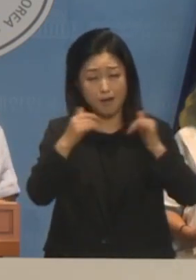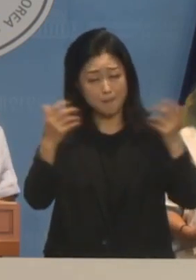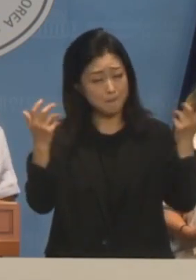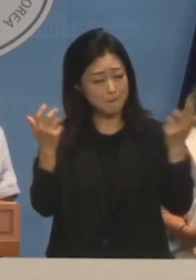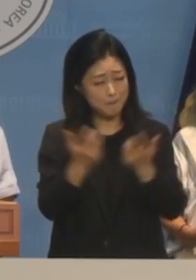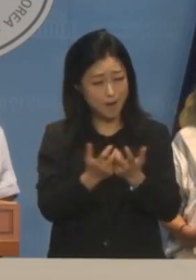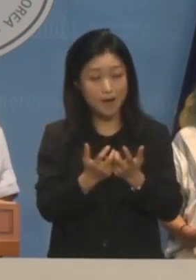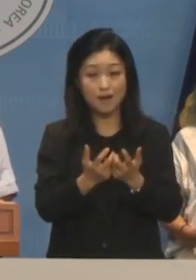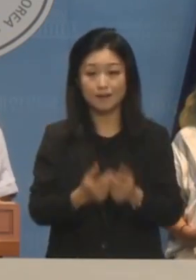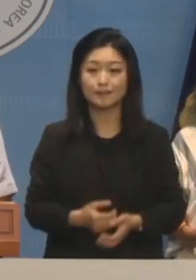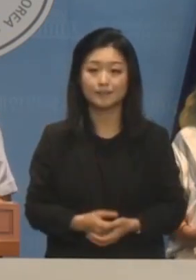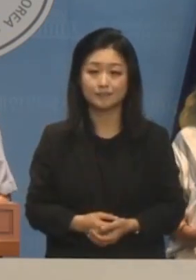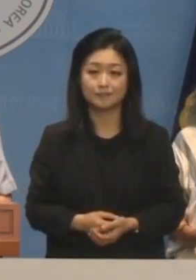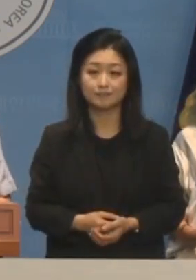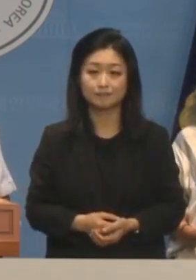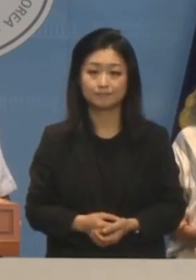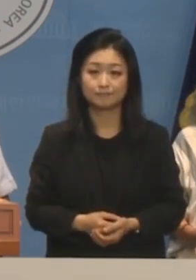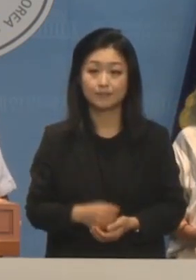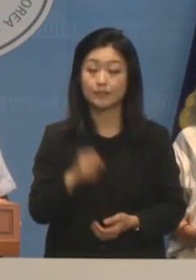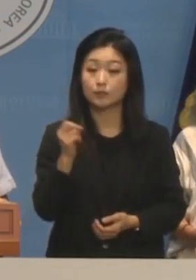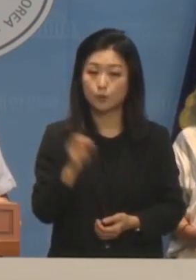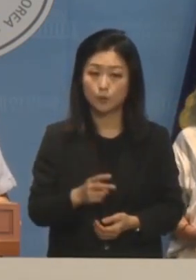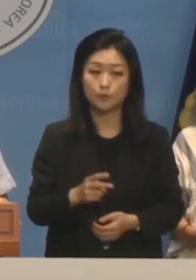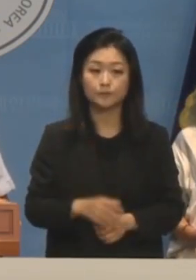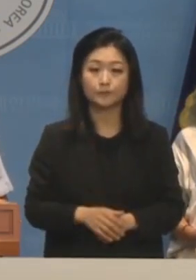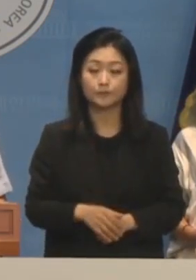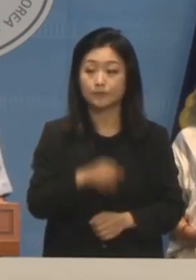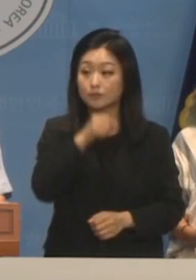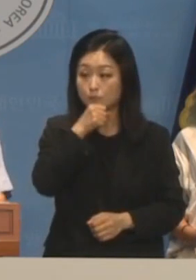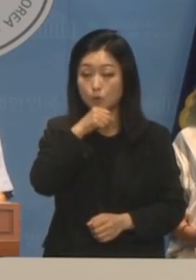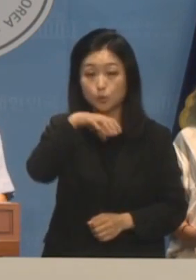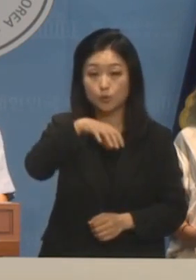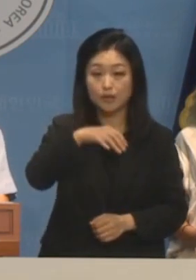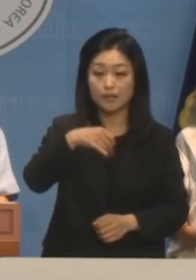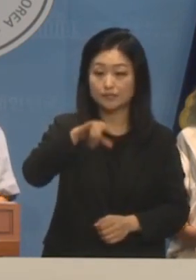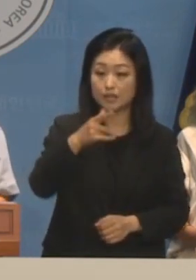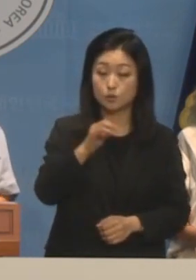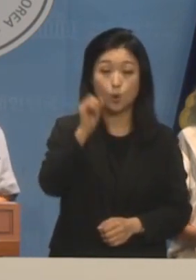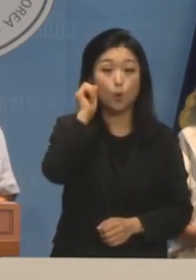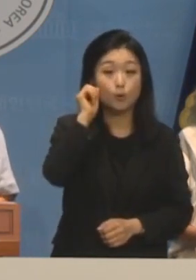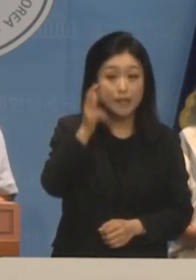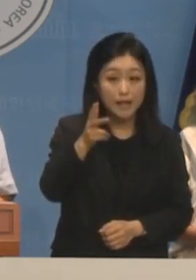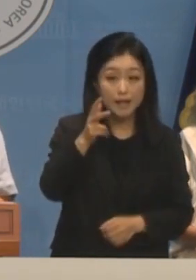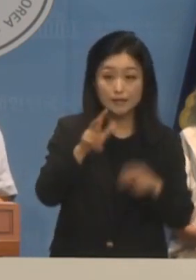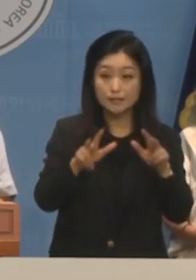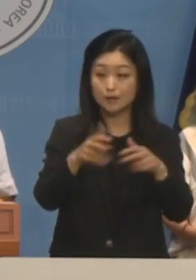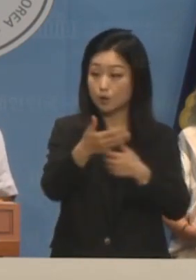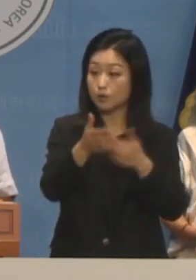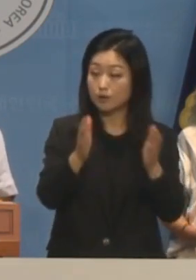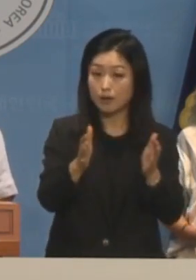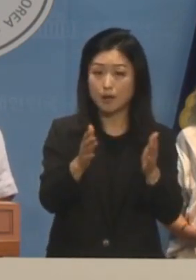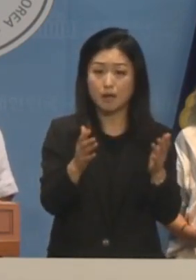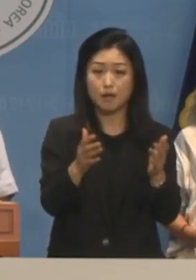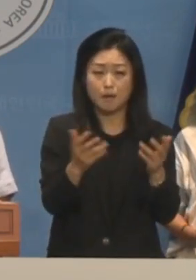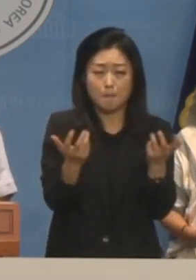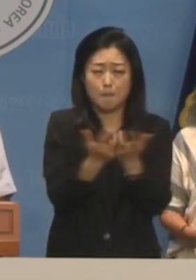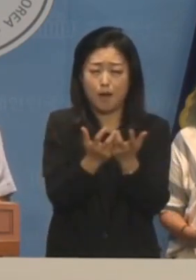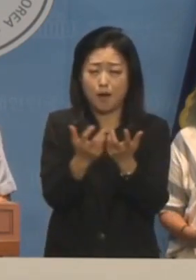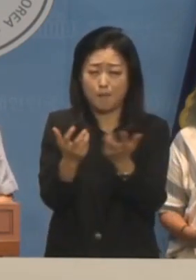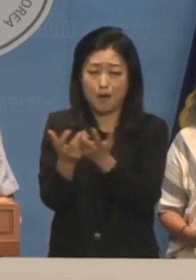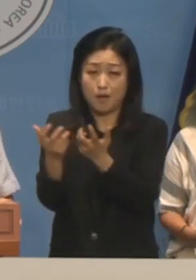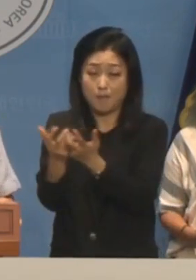관광객들로 넘쳐납니다. 또한 명동에 있는 세종호텔도 지금 객실이 넘쳐나고 있습니다.